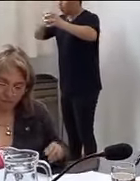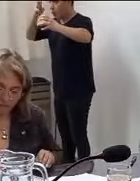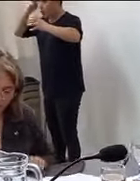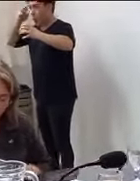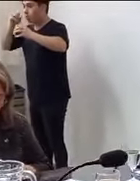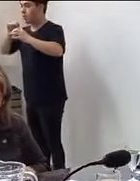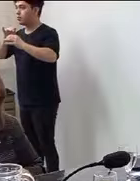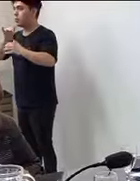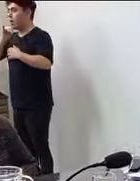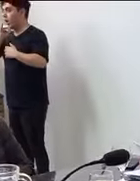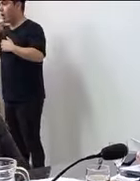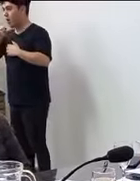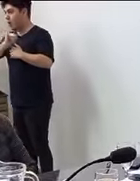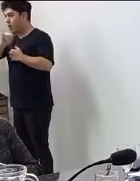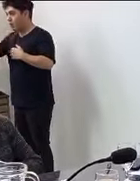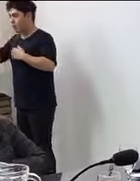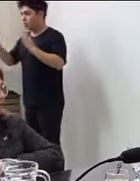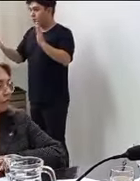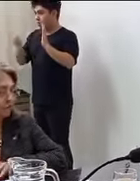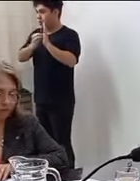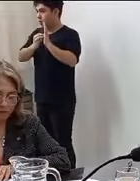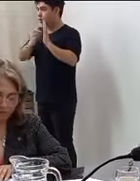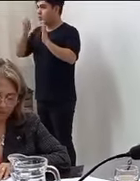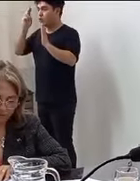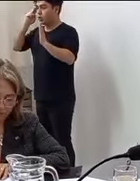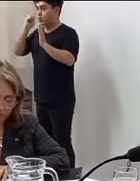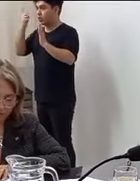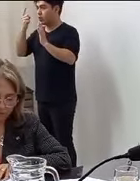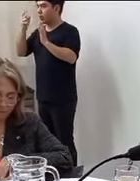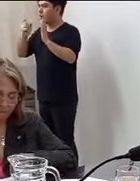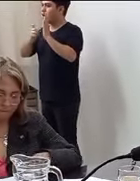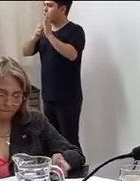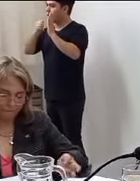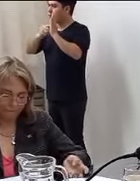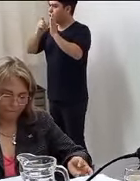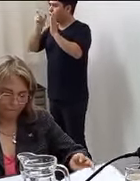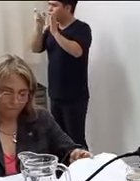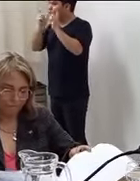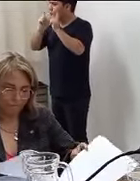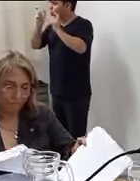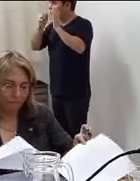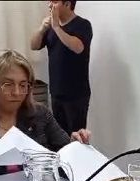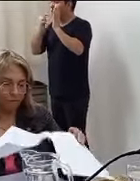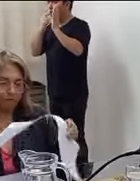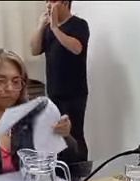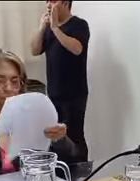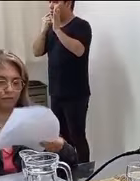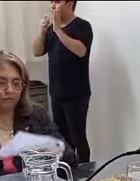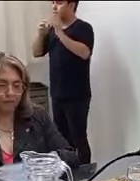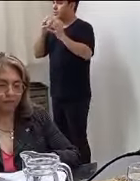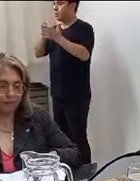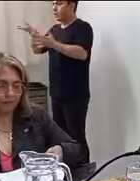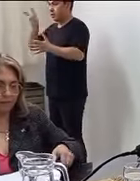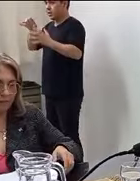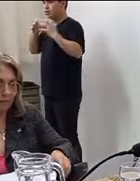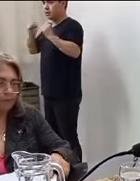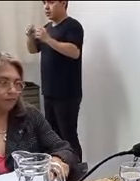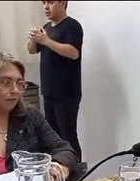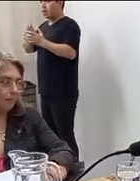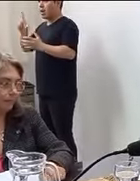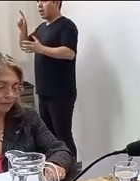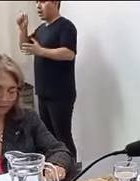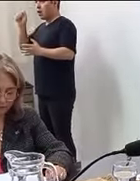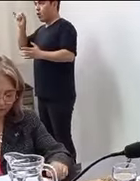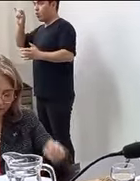público conocimiento, y según establece el artículo 91 de la Carta Orgánica Municipal, he designado como secretaria parlamentaria a la señora